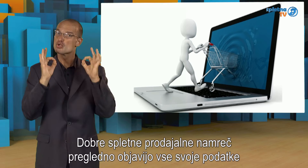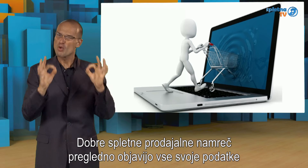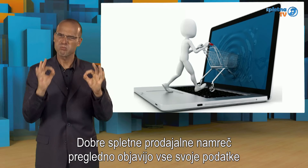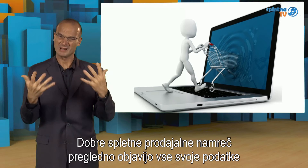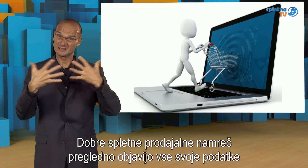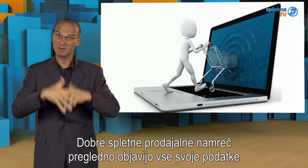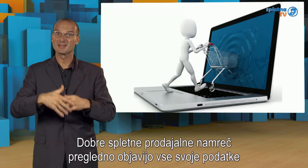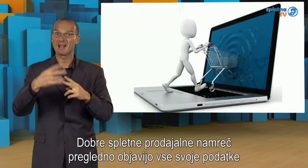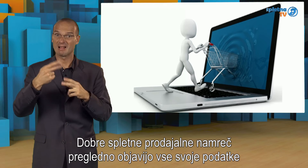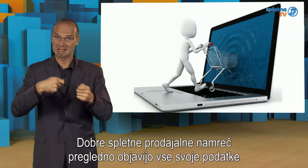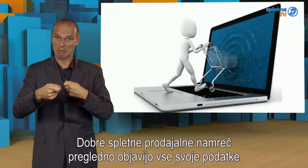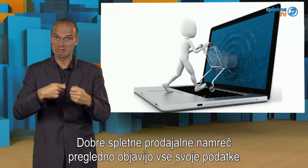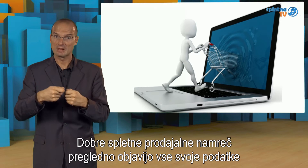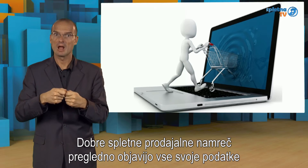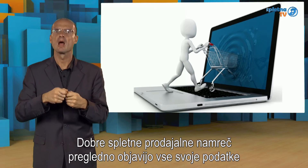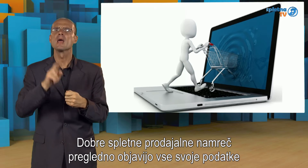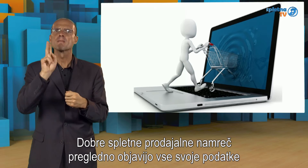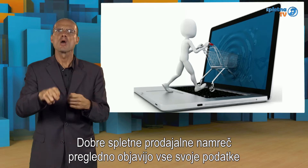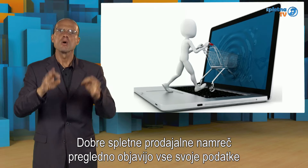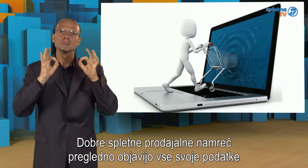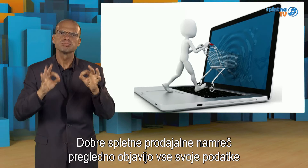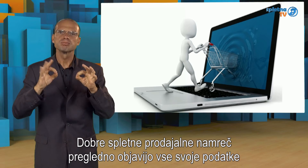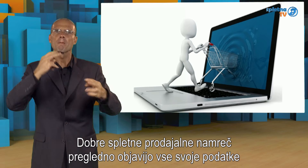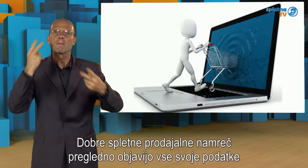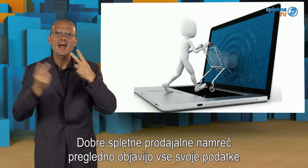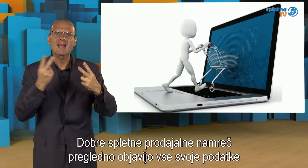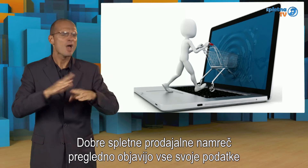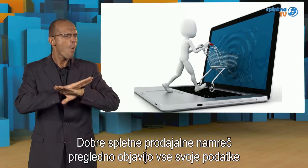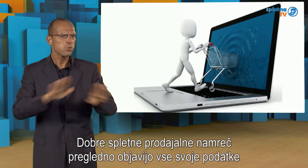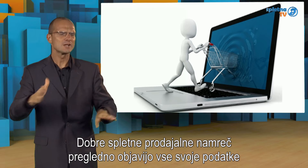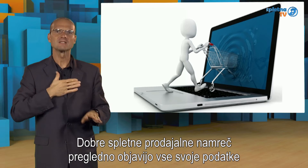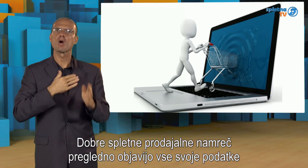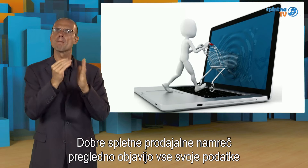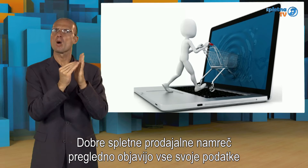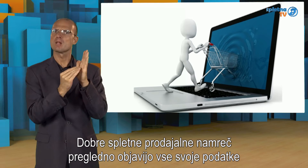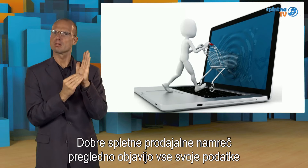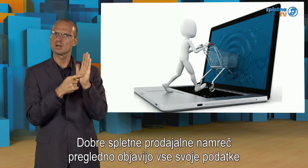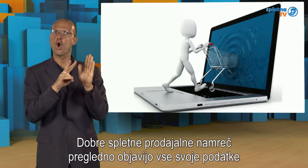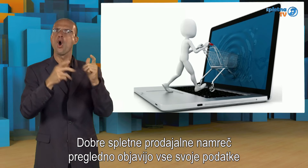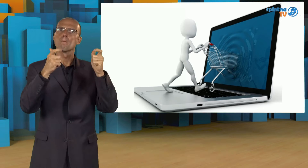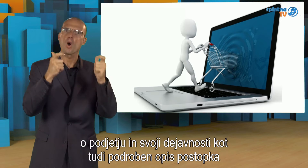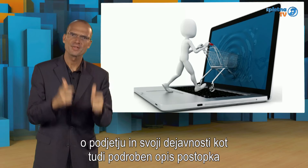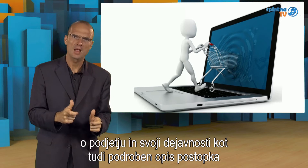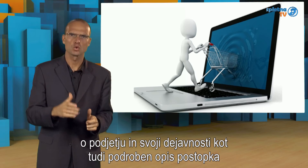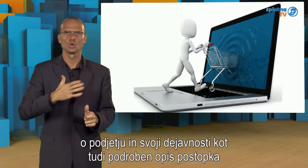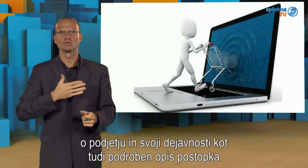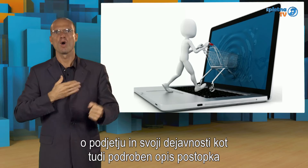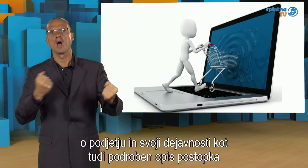Dobre spletne prodajalne namreč pregledno objavijo vse svoje podatke o podjetju in svoji dejavnosti, kot tudi podroben